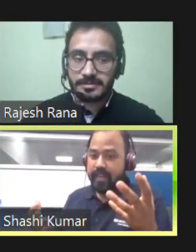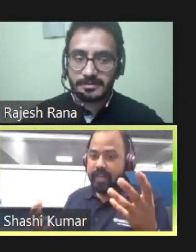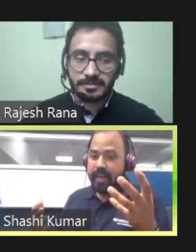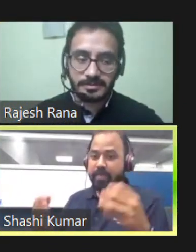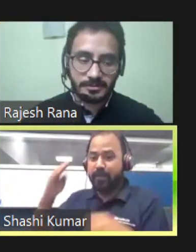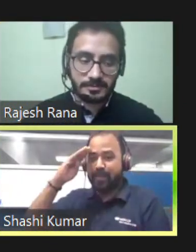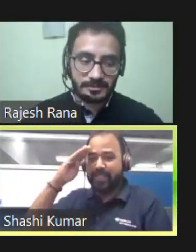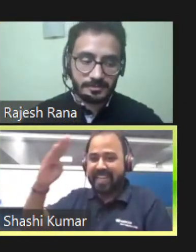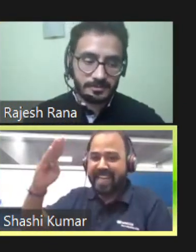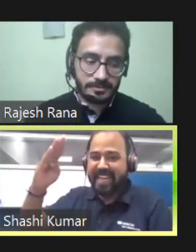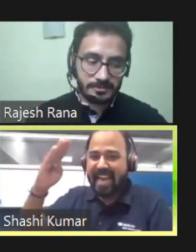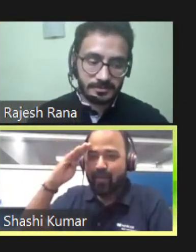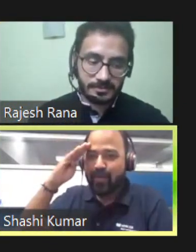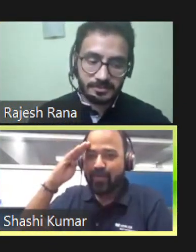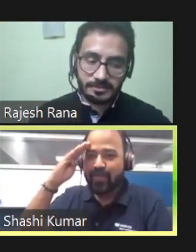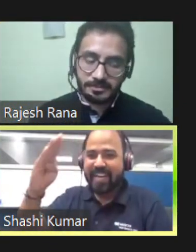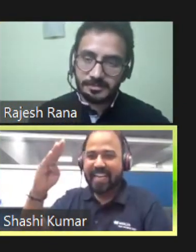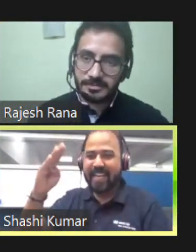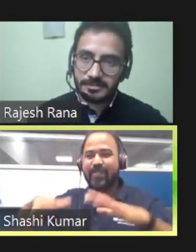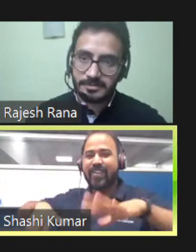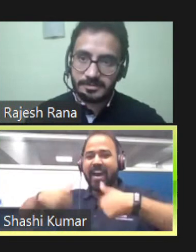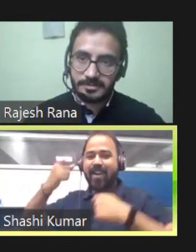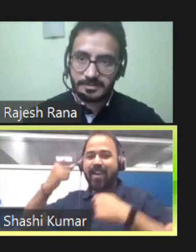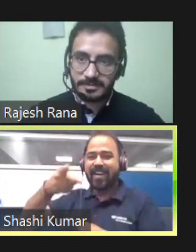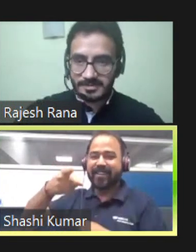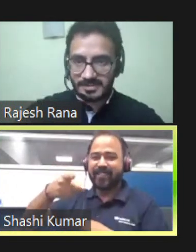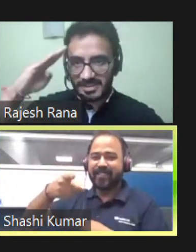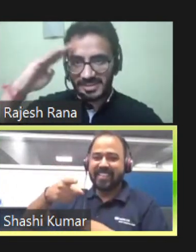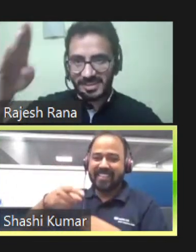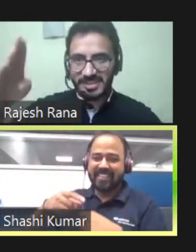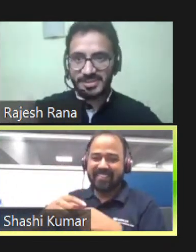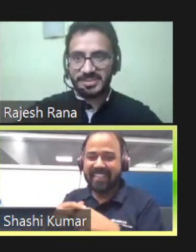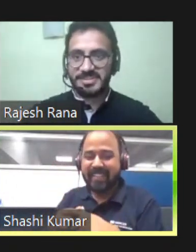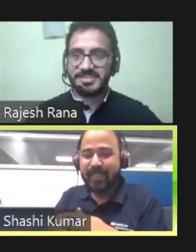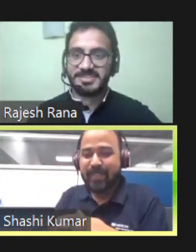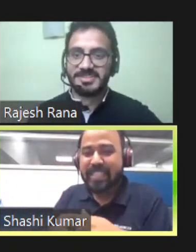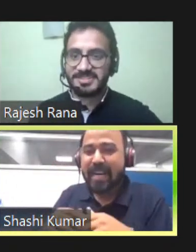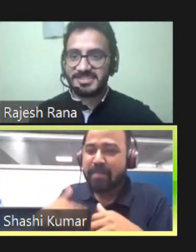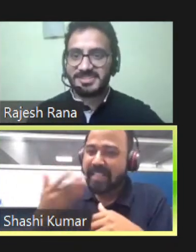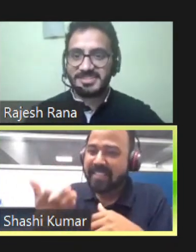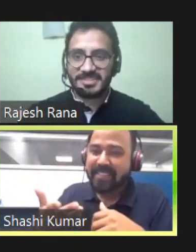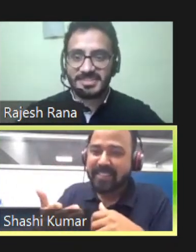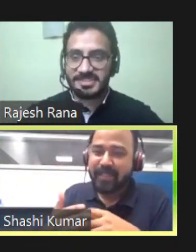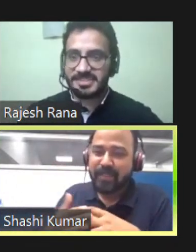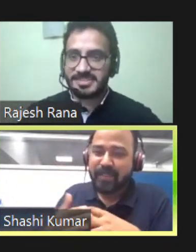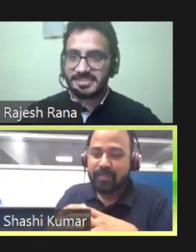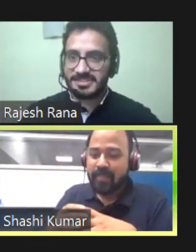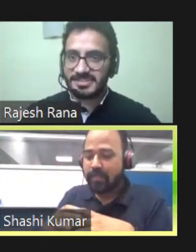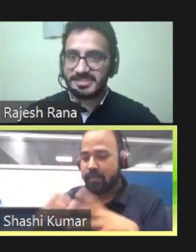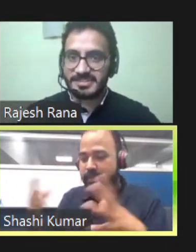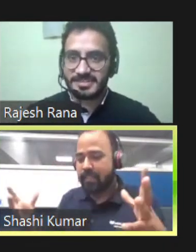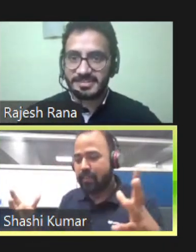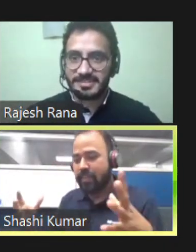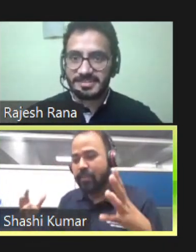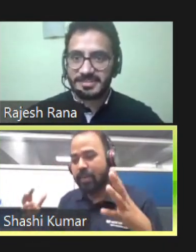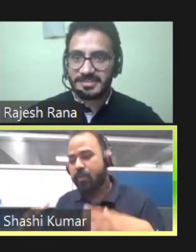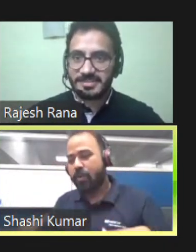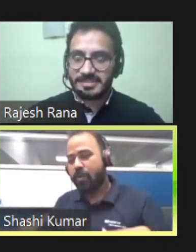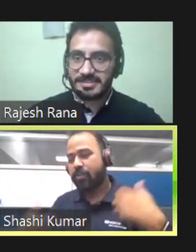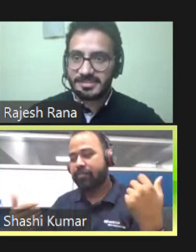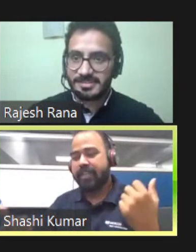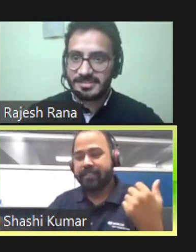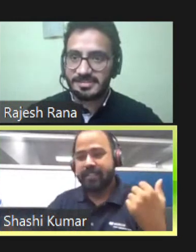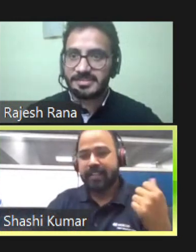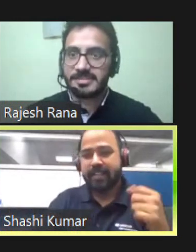है। आप उनको बोल सकते हैं हे हेलो, राइट, हेलो हाउ आर, राइट। तो उनसे आप बात कर सकते हो, जब आप बात करोगे तो